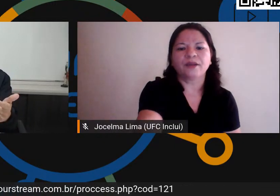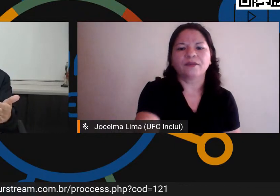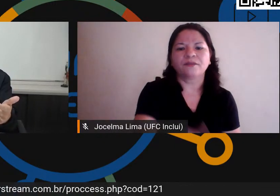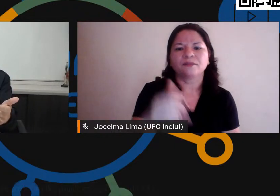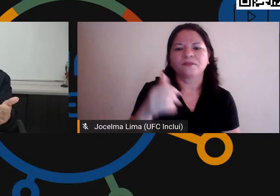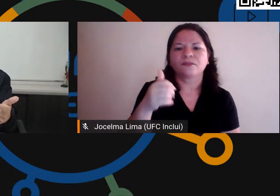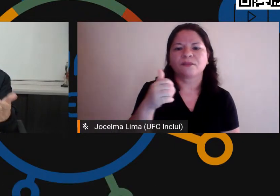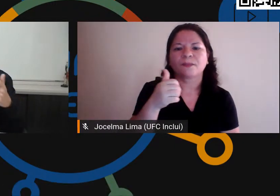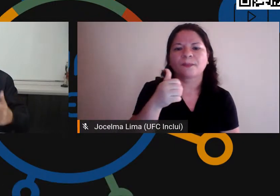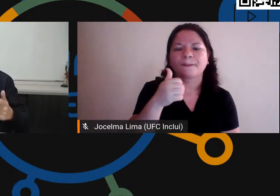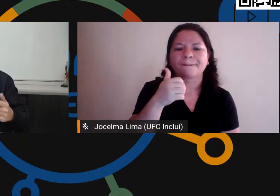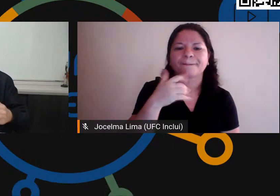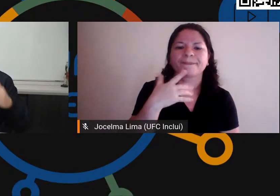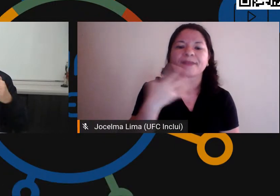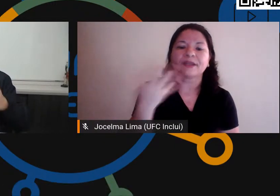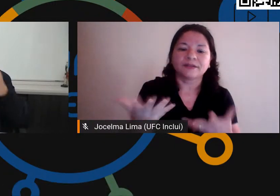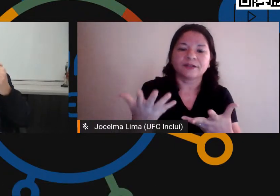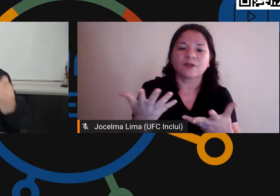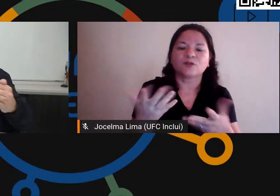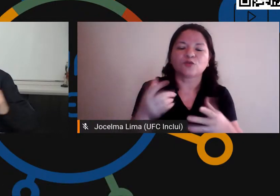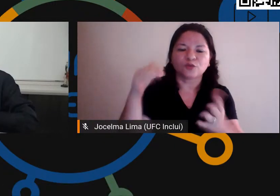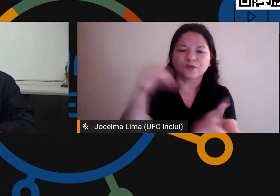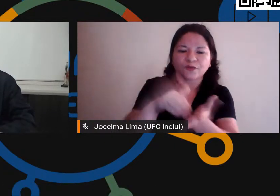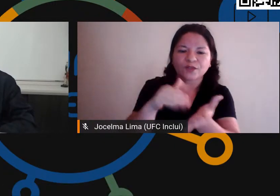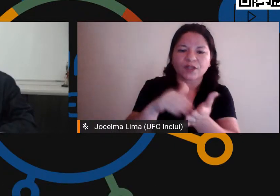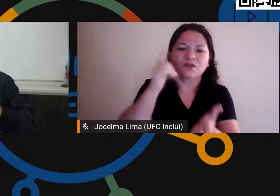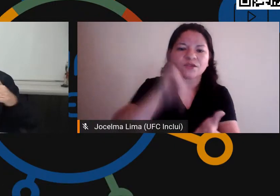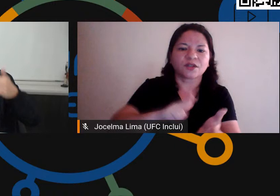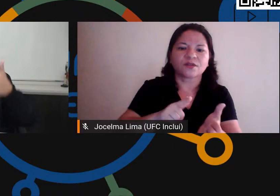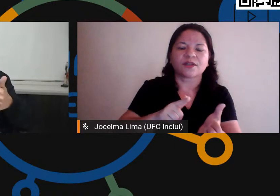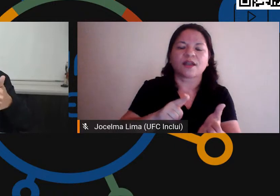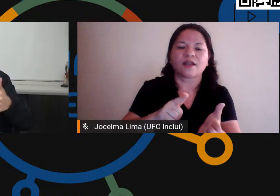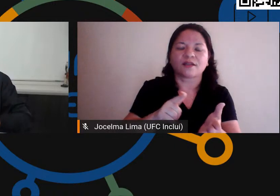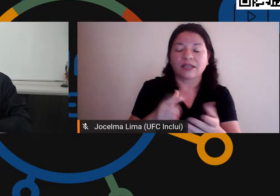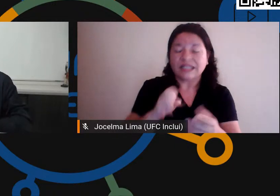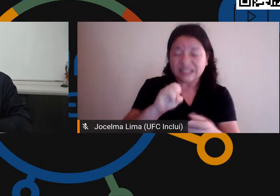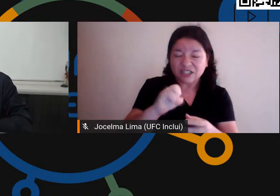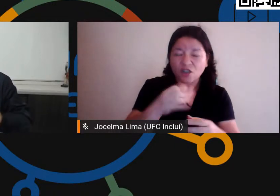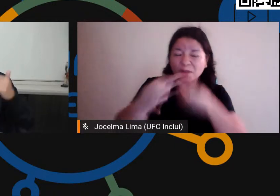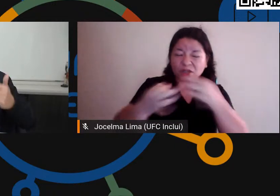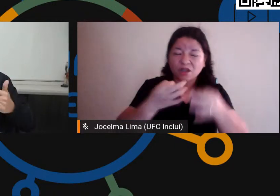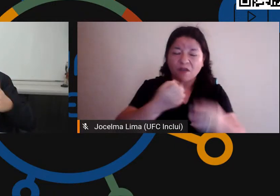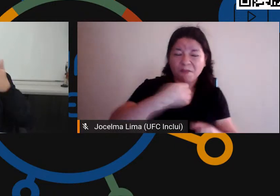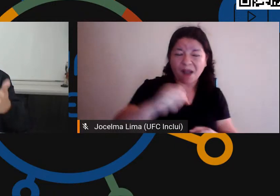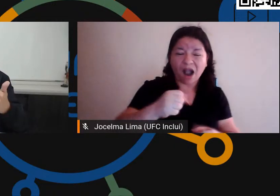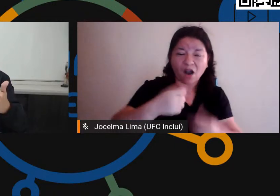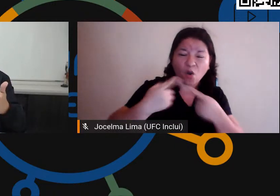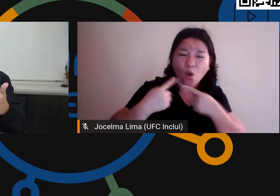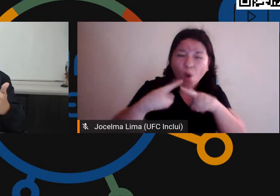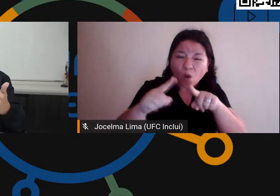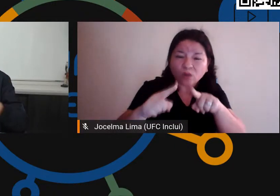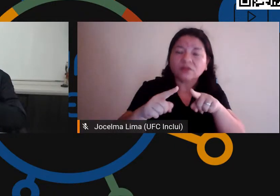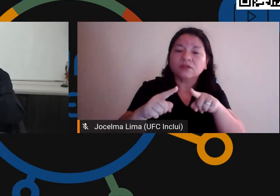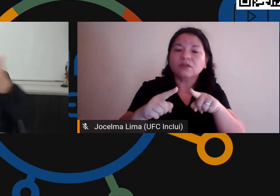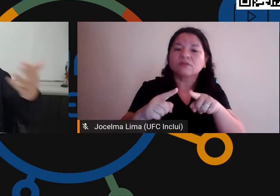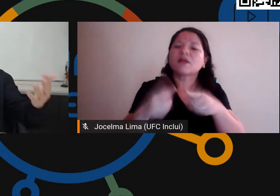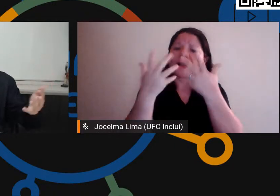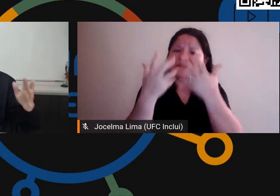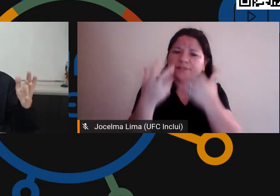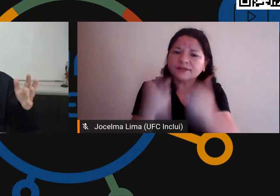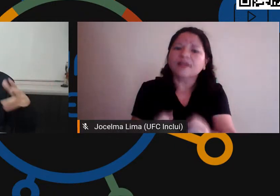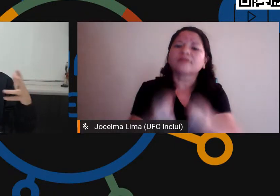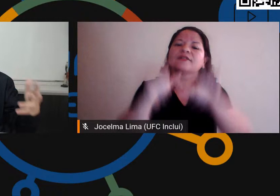defender. O que você consegue defender, se apresenta. Se for importante, e se for bem fundamentado, e